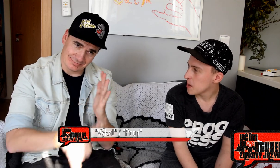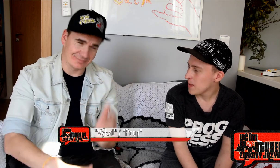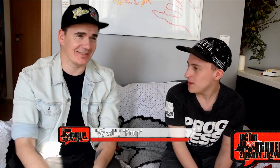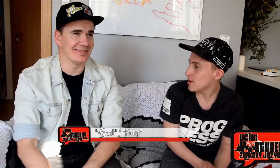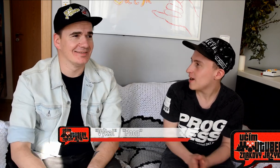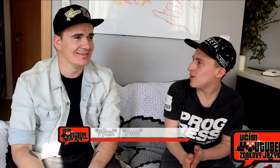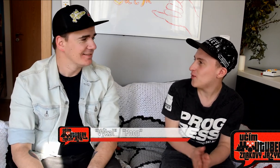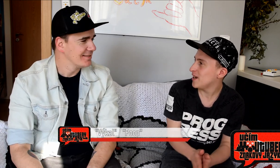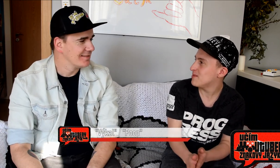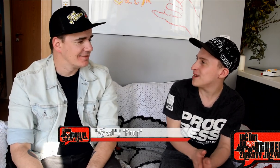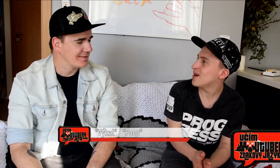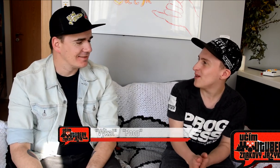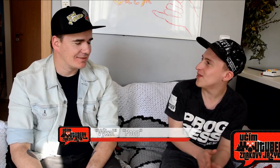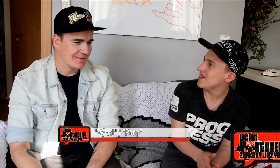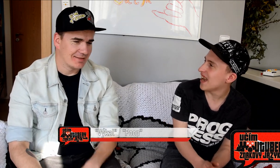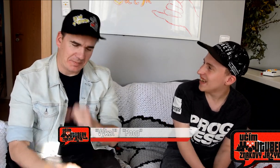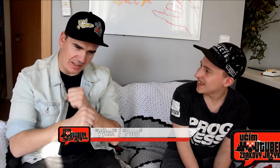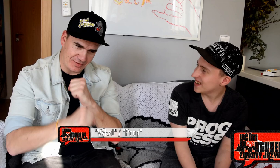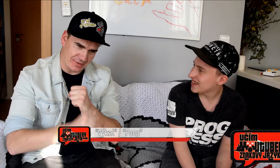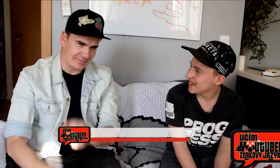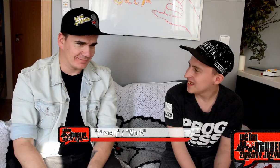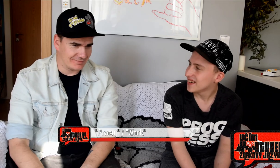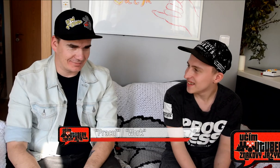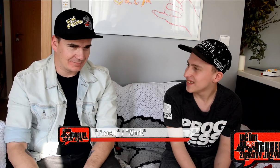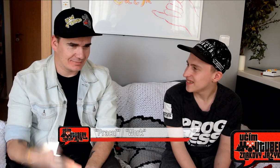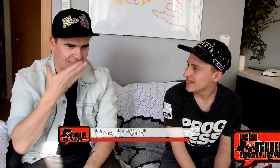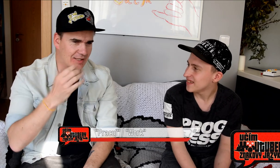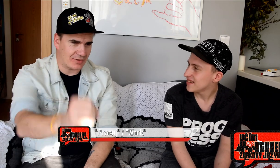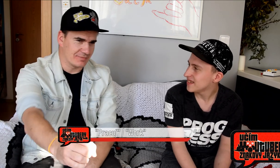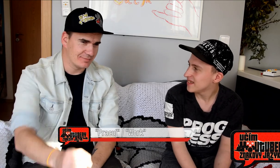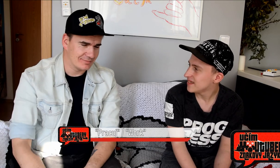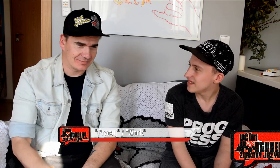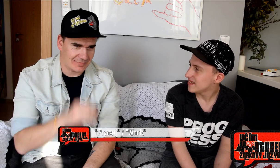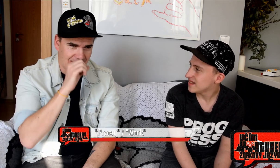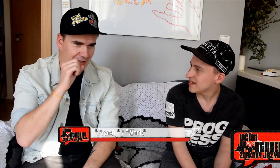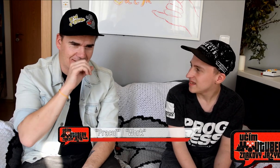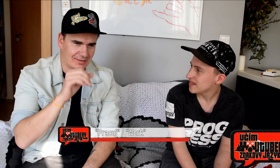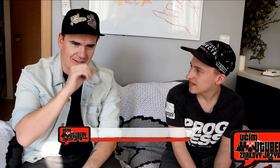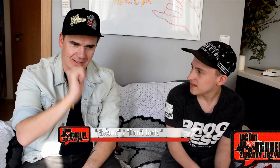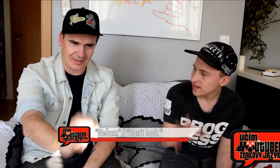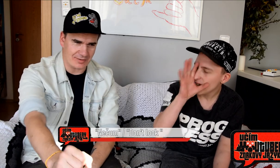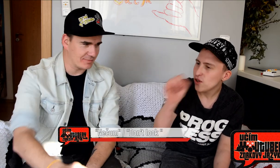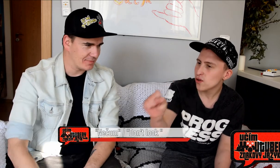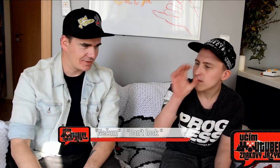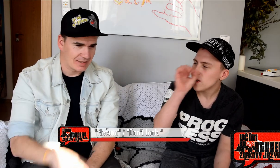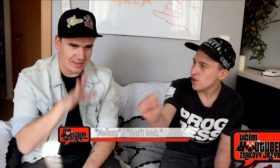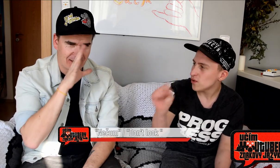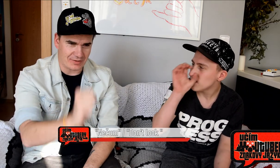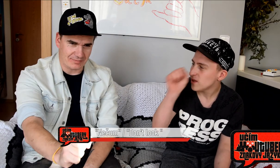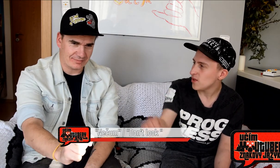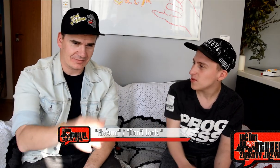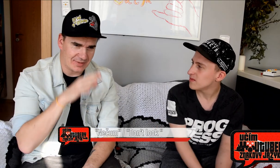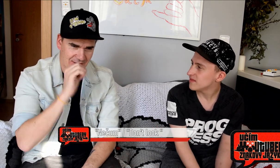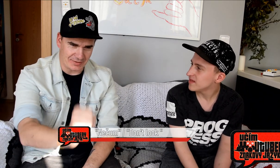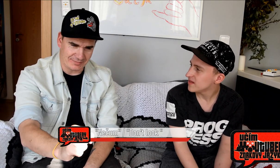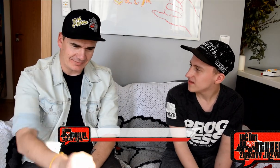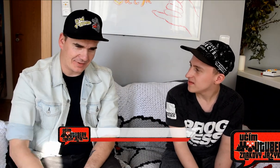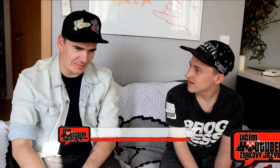Víte, mi to ta delfína bude bavit hodně. Pracuj. Nečum. Ne, to takhle nečum. Nečum. Dobře.